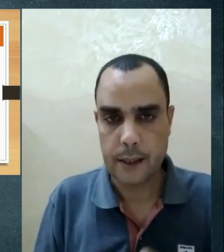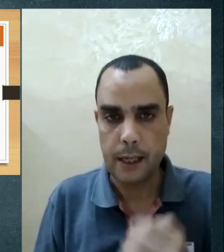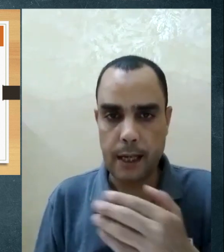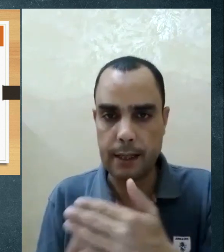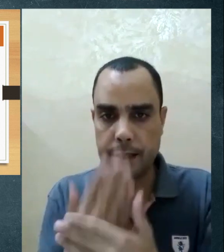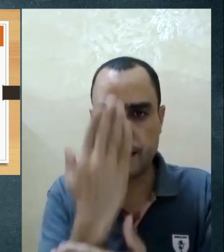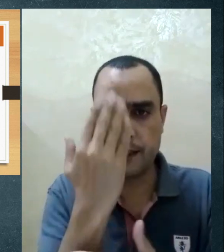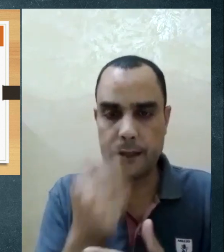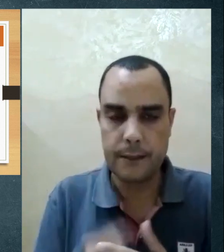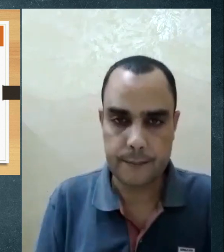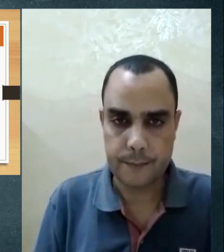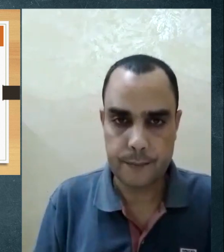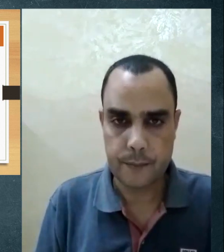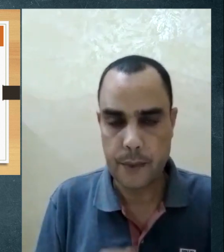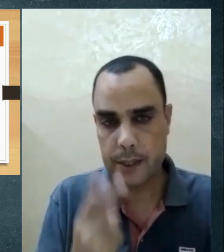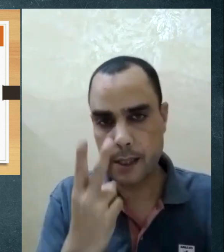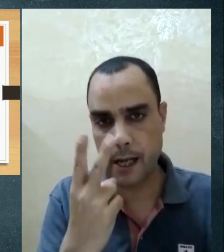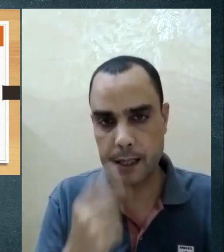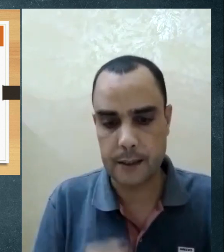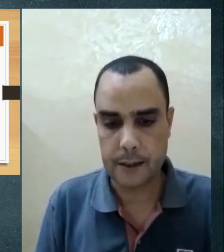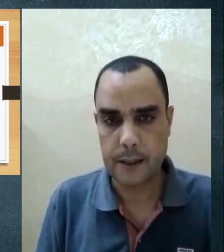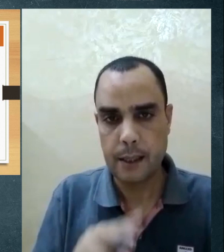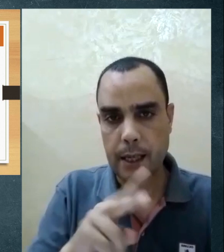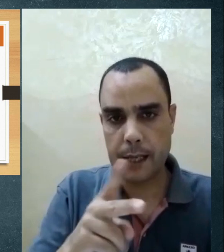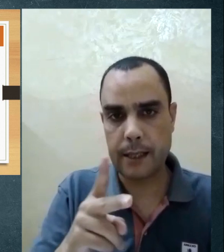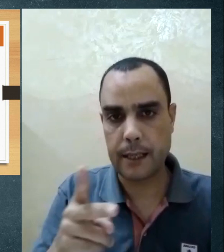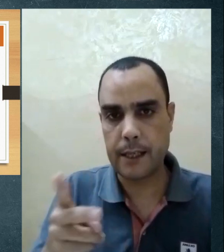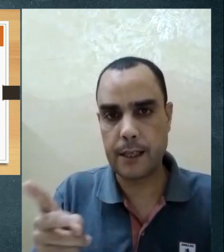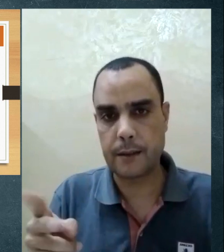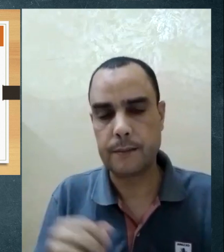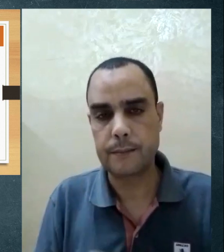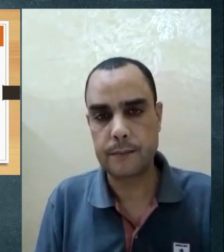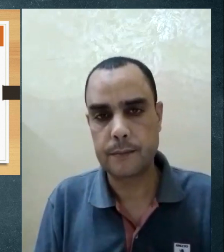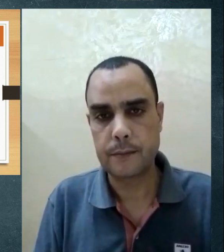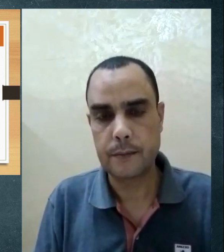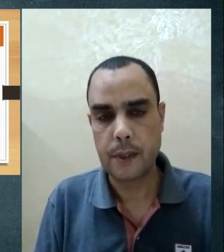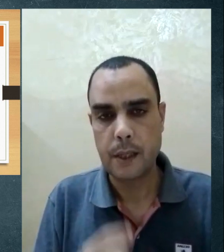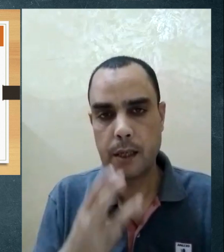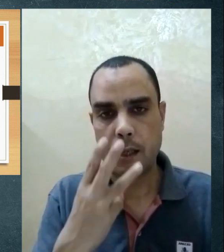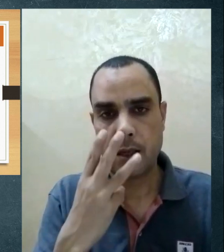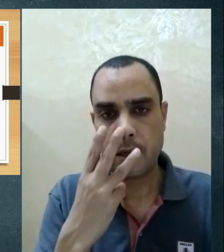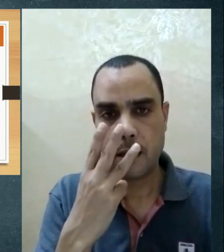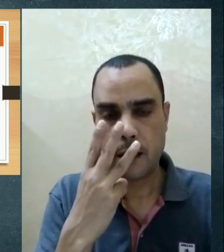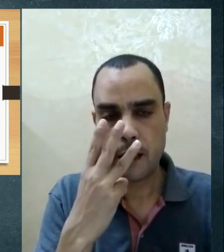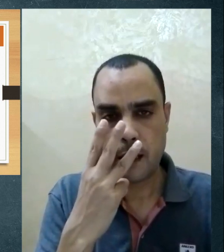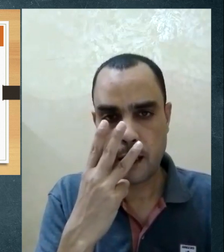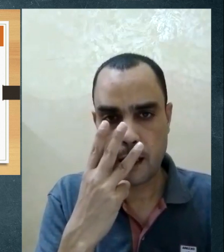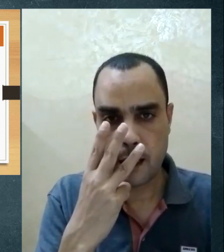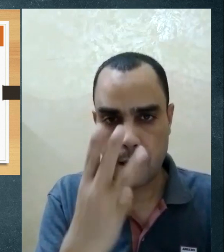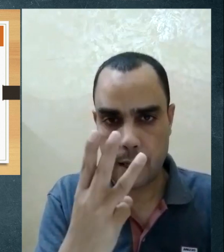واحد، التجديد، اثنان، التغيير،